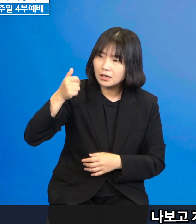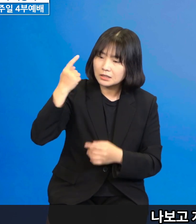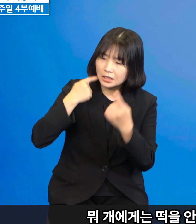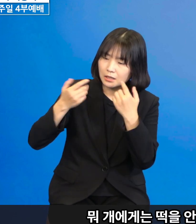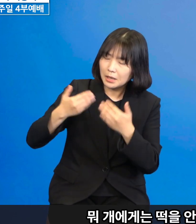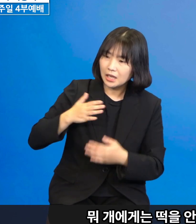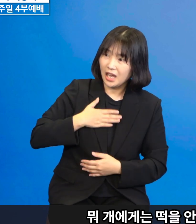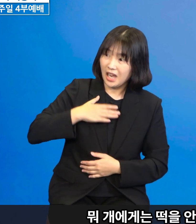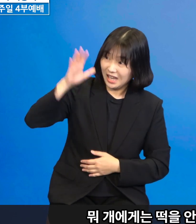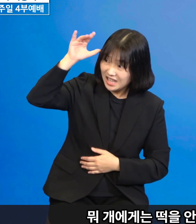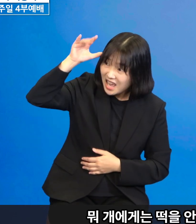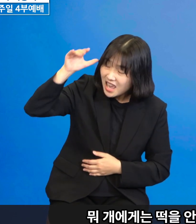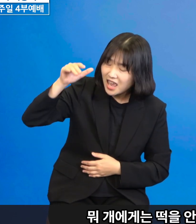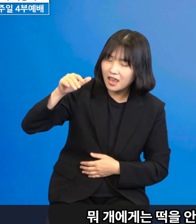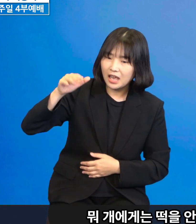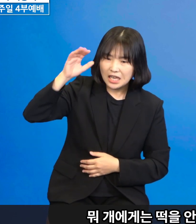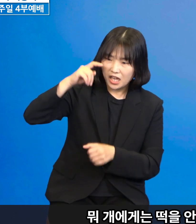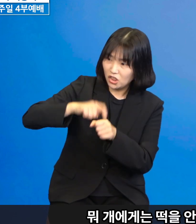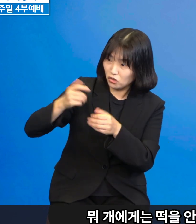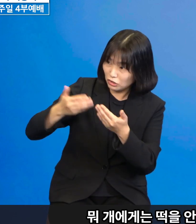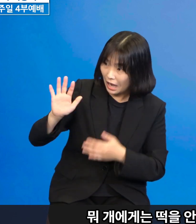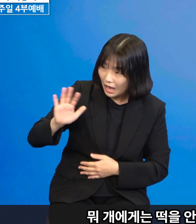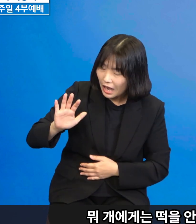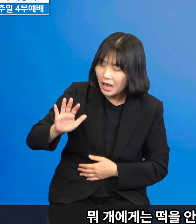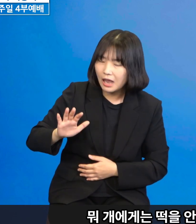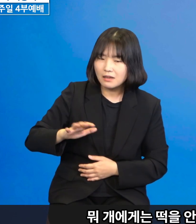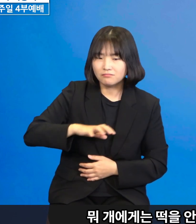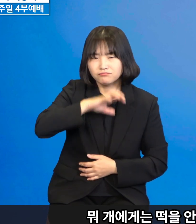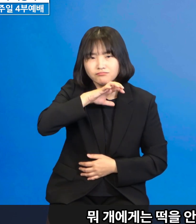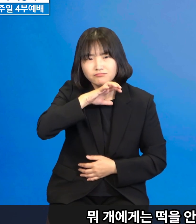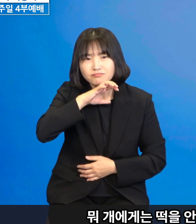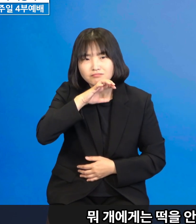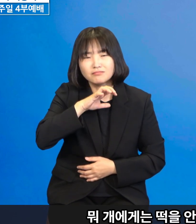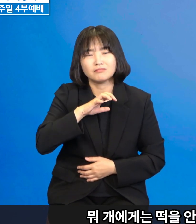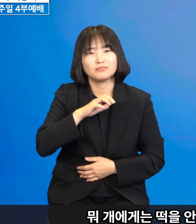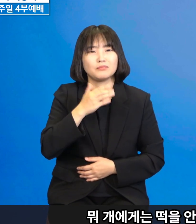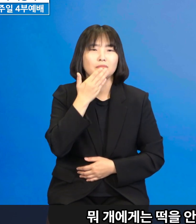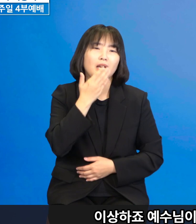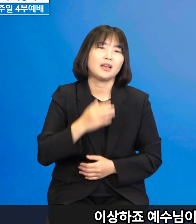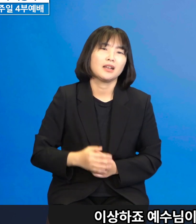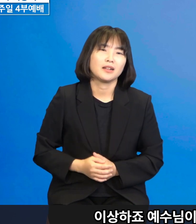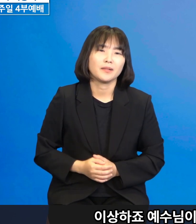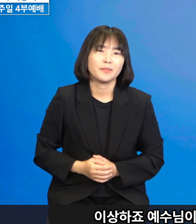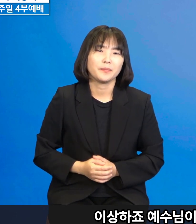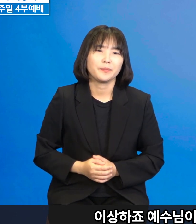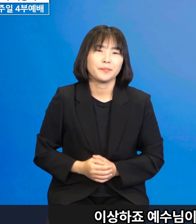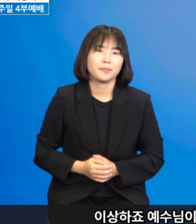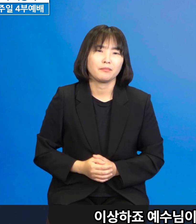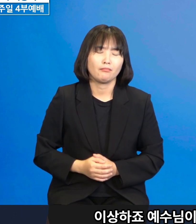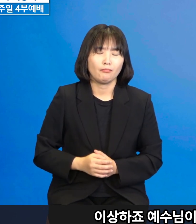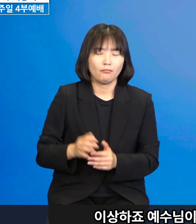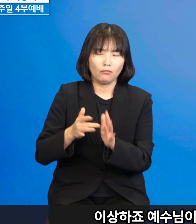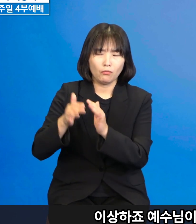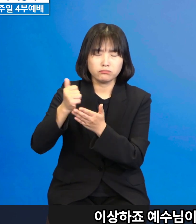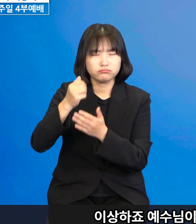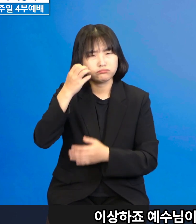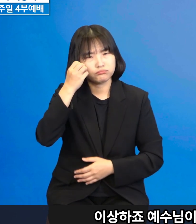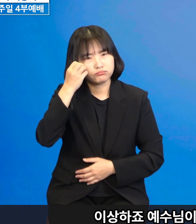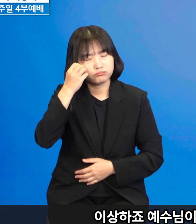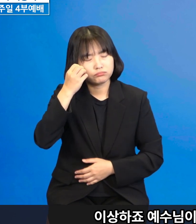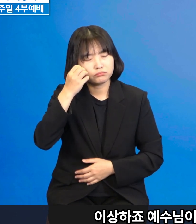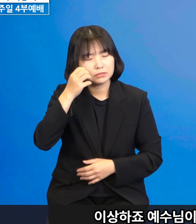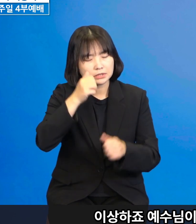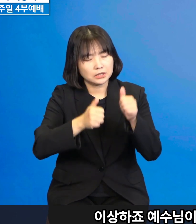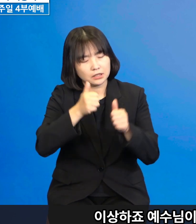어쩌면서 뭐 개에게는 떡을 안 준다는 등 이런 얘기를 하죠. 이상하죠? 예수님이 테스트 하시는